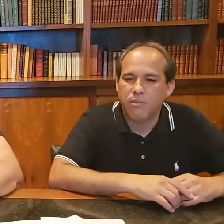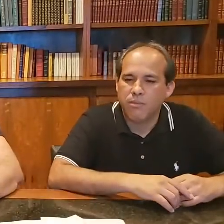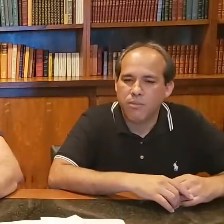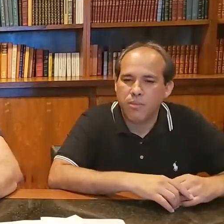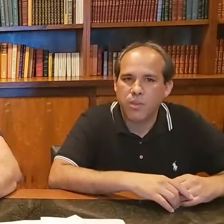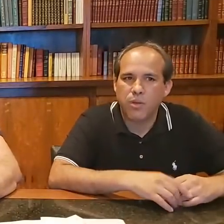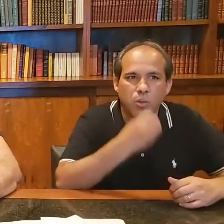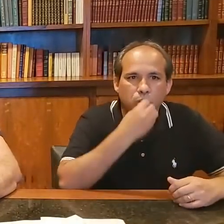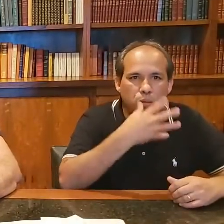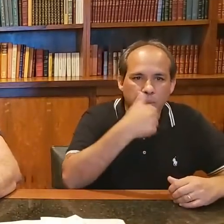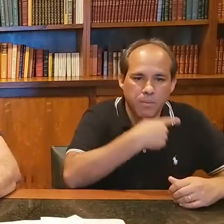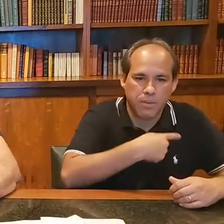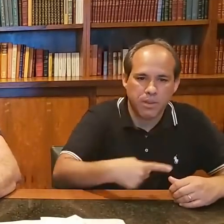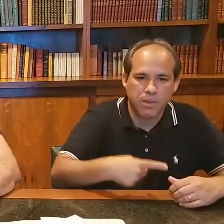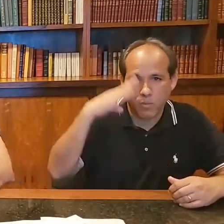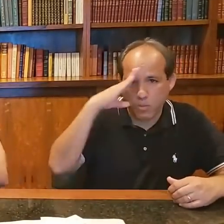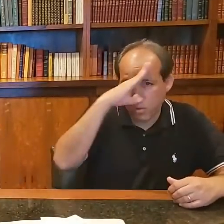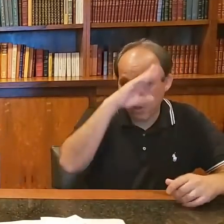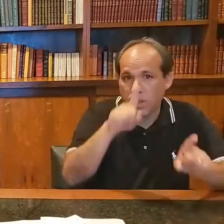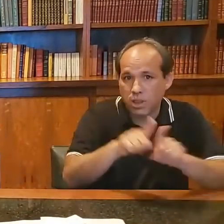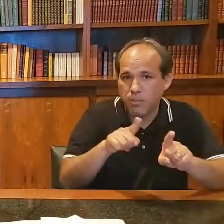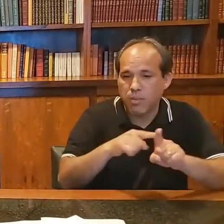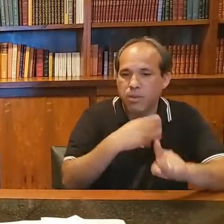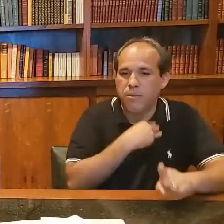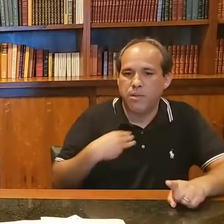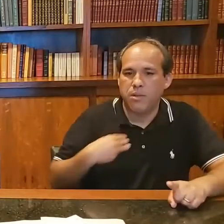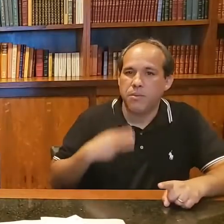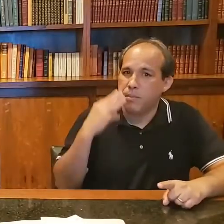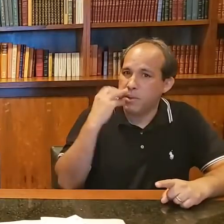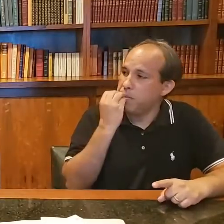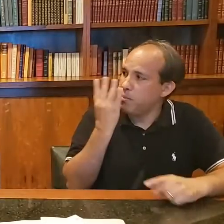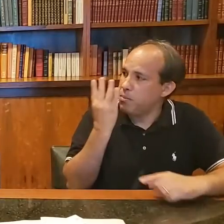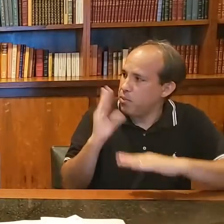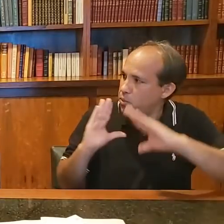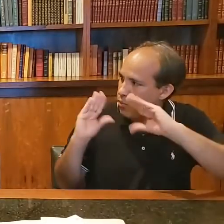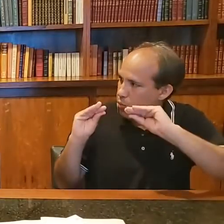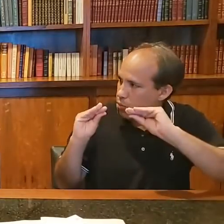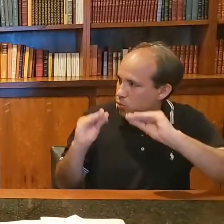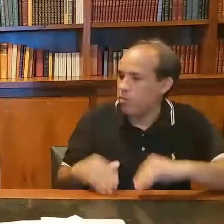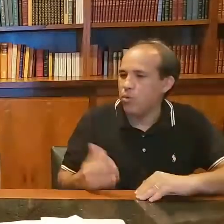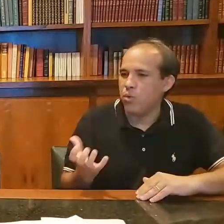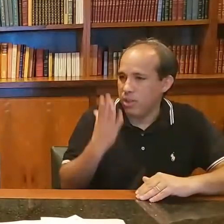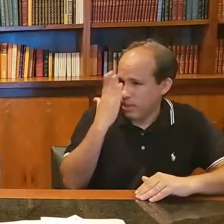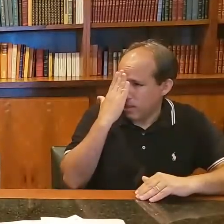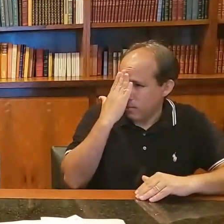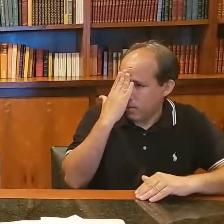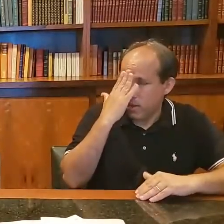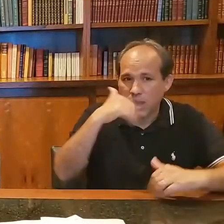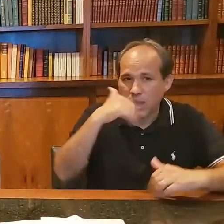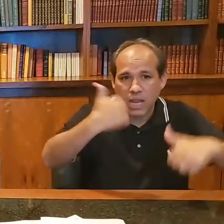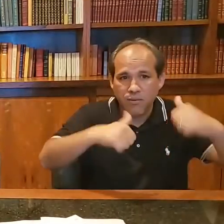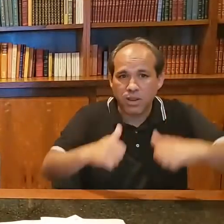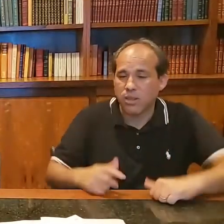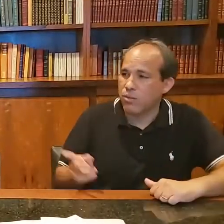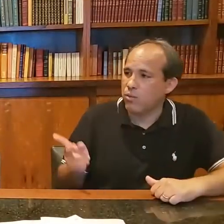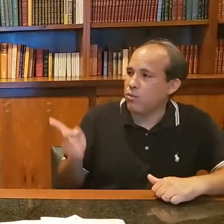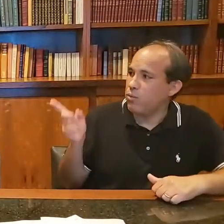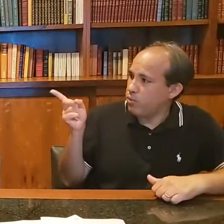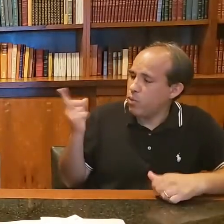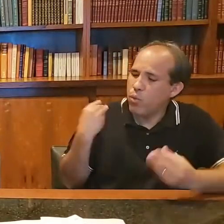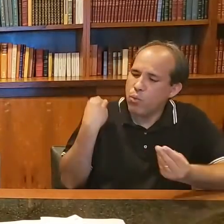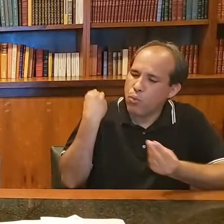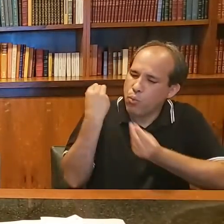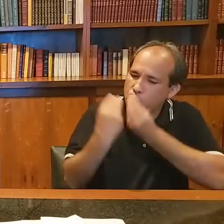Olá, presidente Bolsonaro, boa noite. Também boa noite ao ministro Milton Ribeiro. Gostaria de saber, na avaliação do senhor,